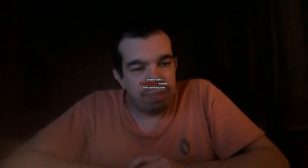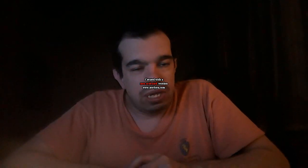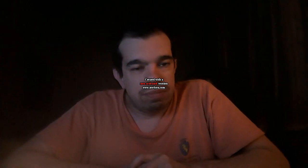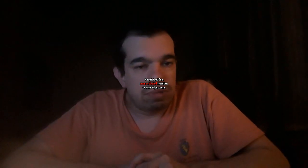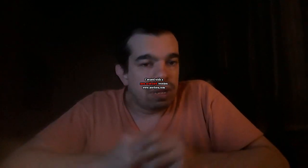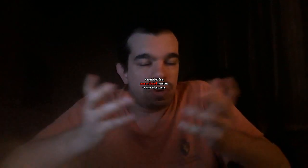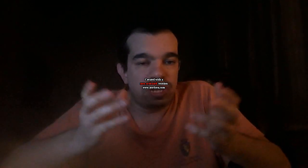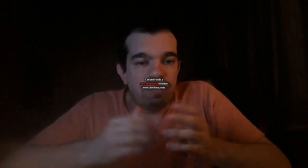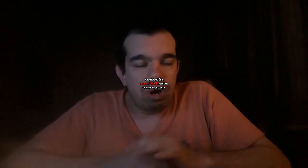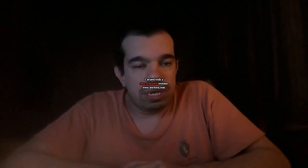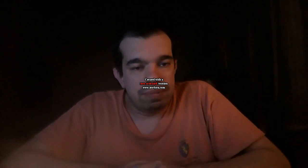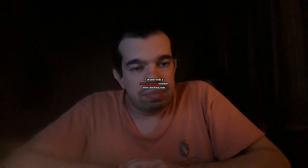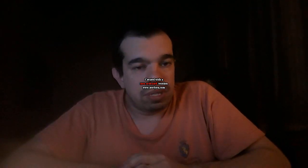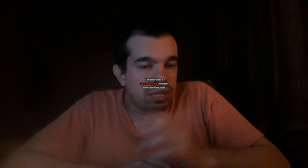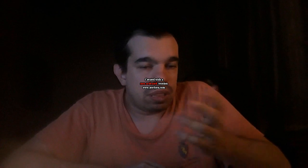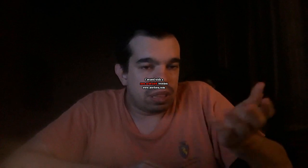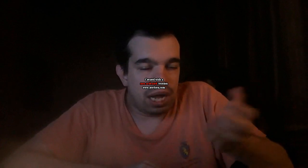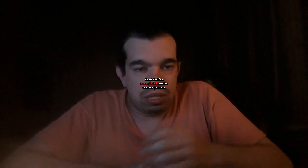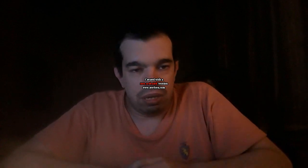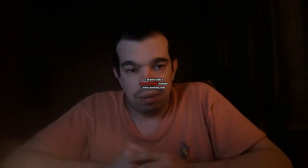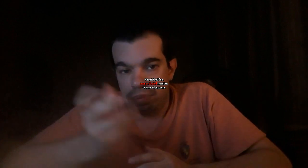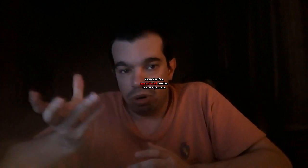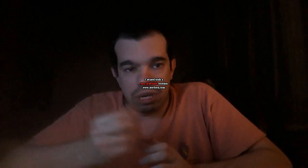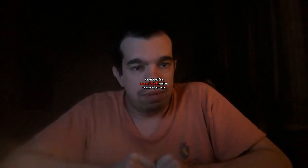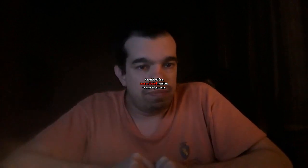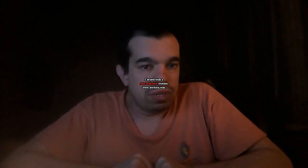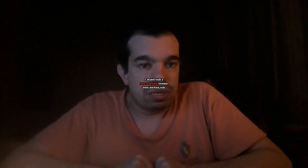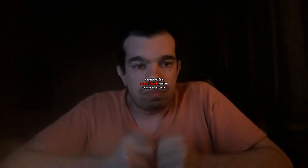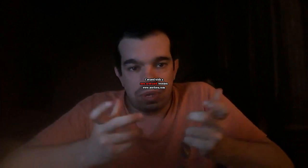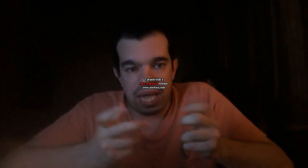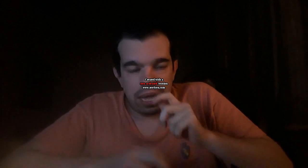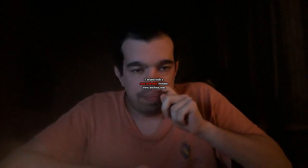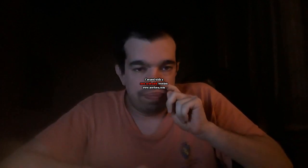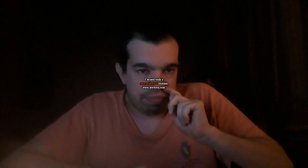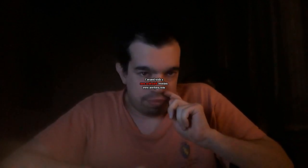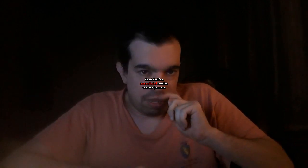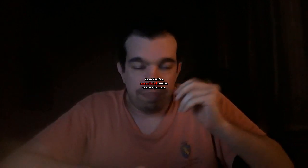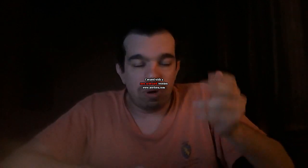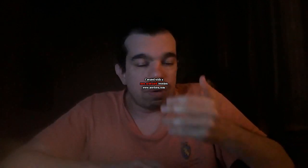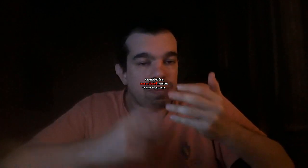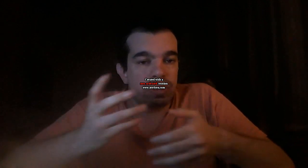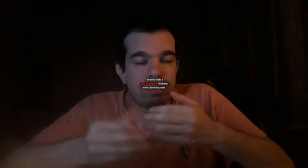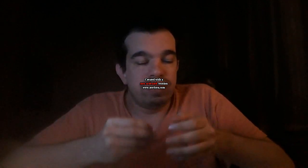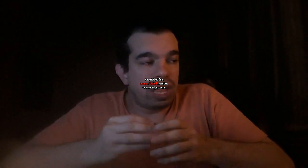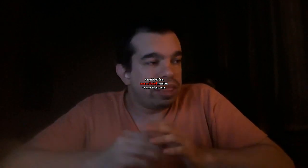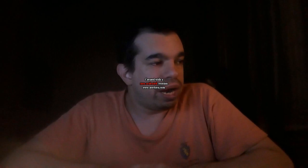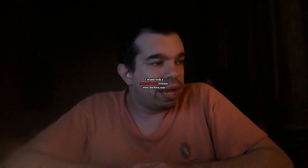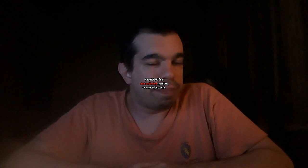disabili? Quanti di voi? Tanti? Pochi? Ok. Però quando bisogna andare a